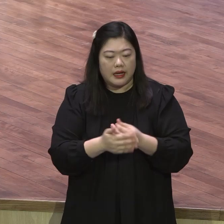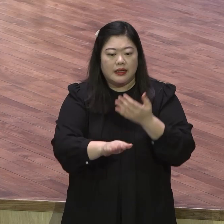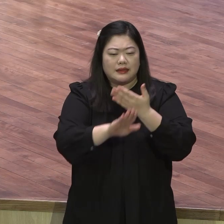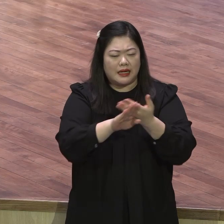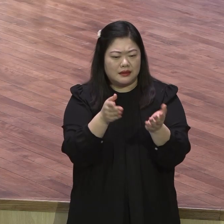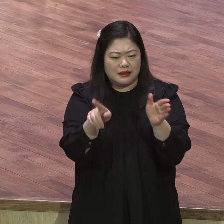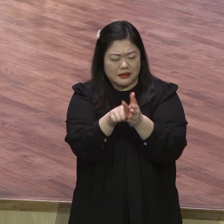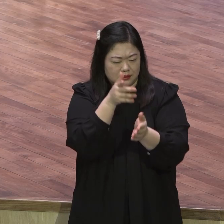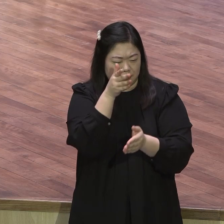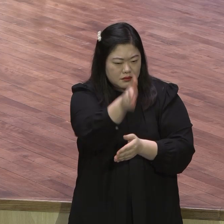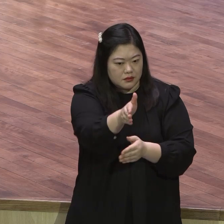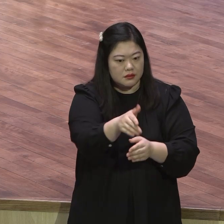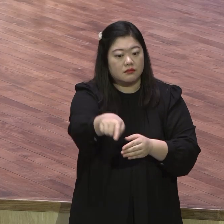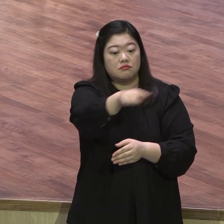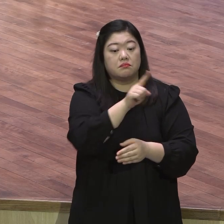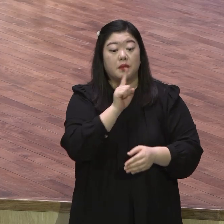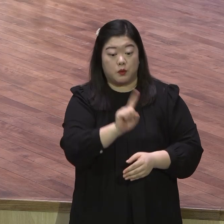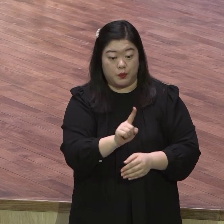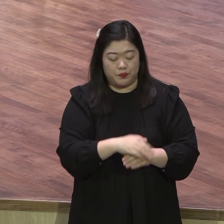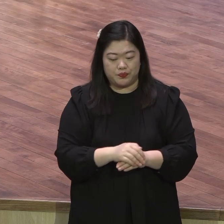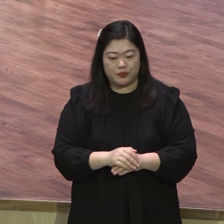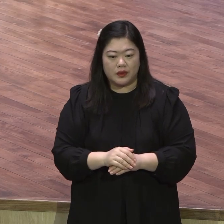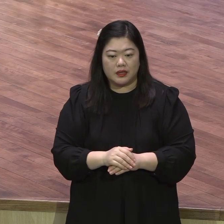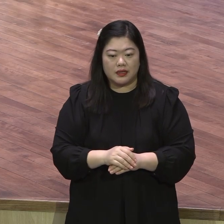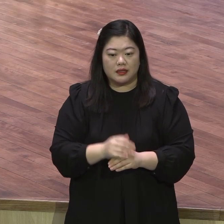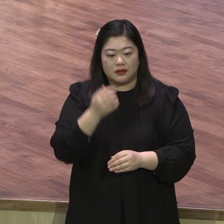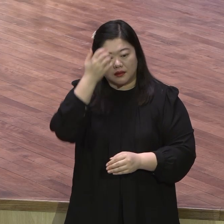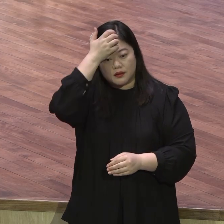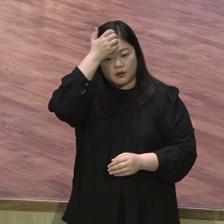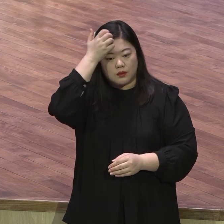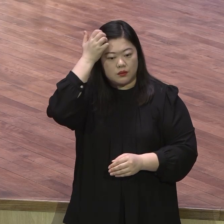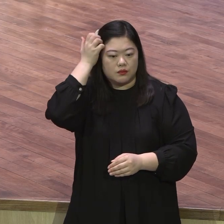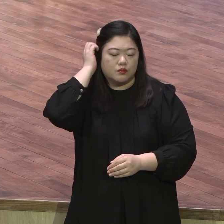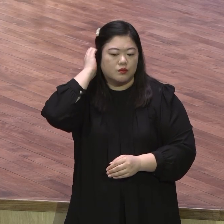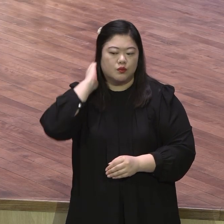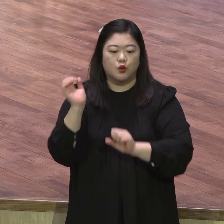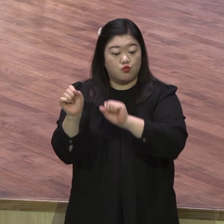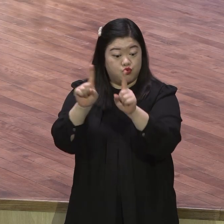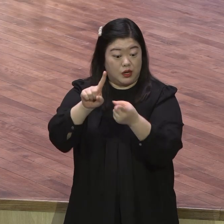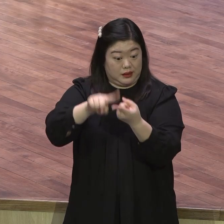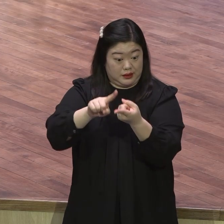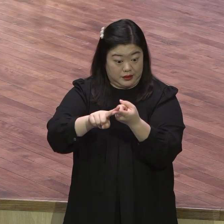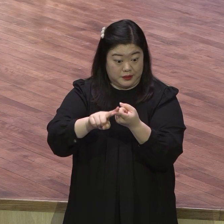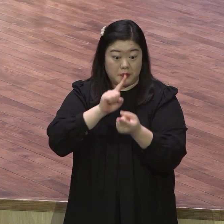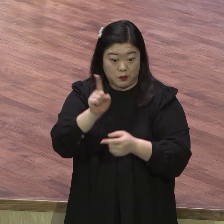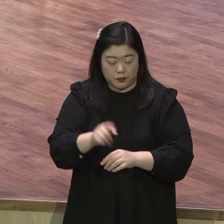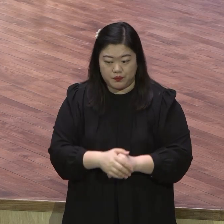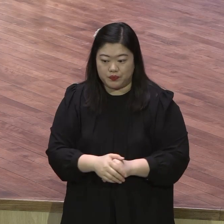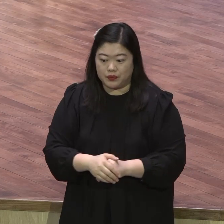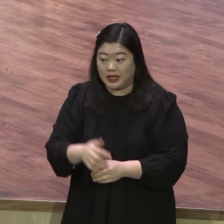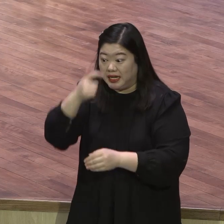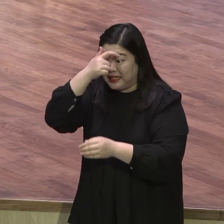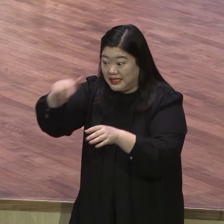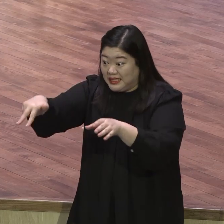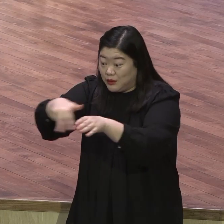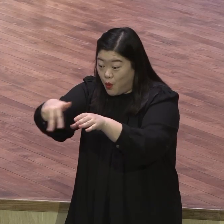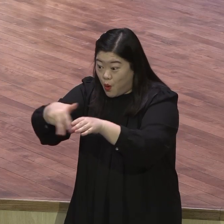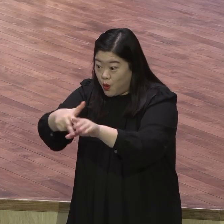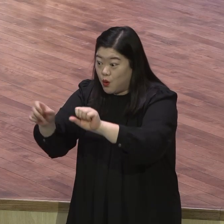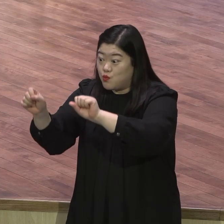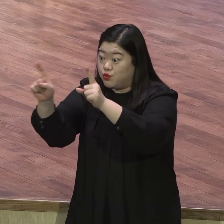이렇게 말했습니다. 은밀한 의미에서 부활이 없는 기독교는 기독교가